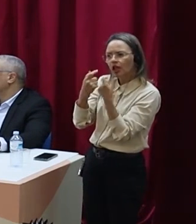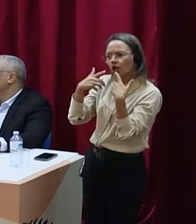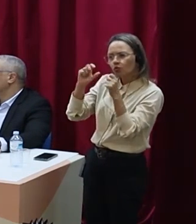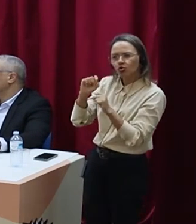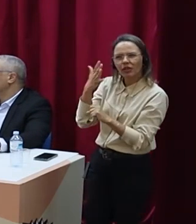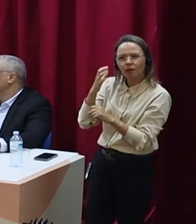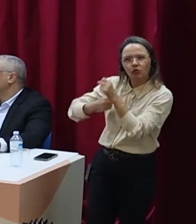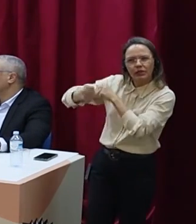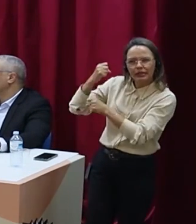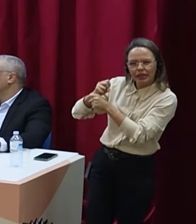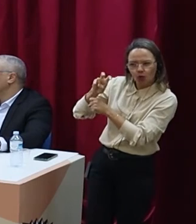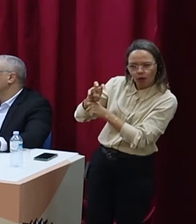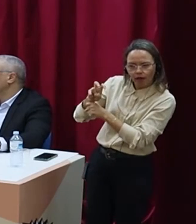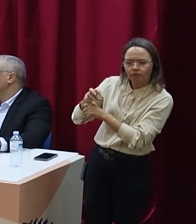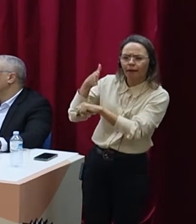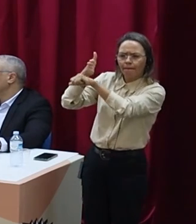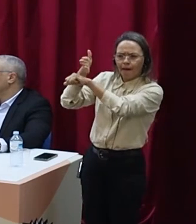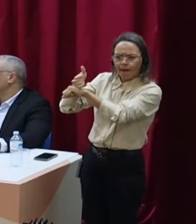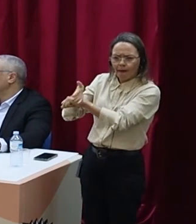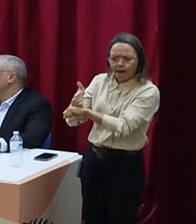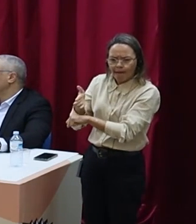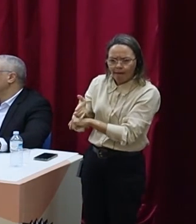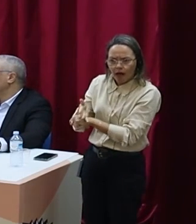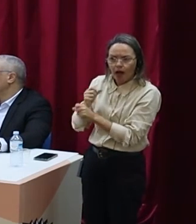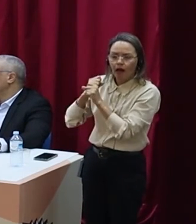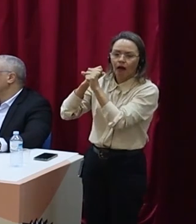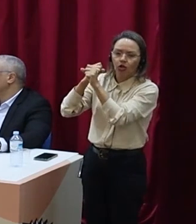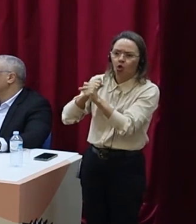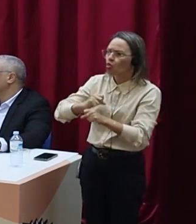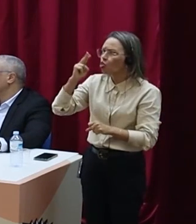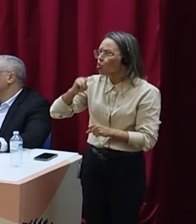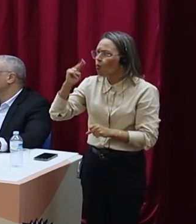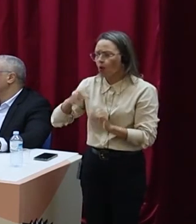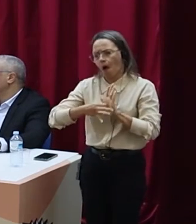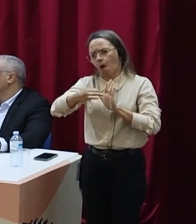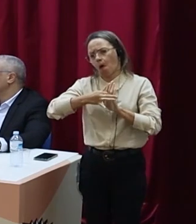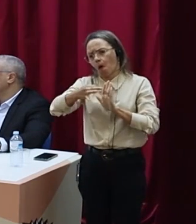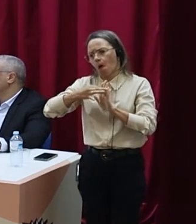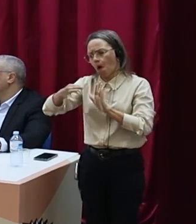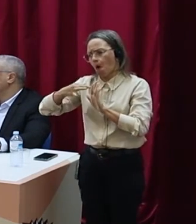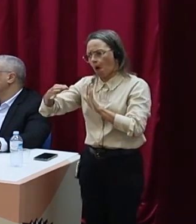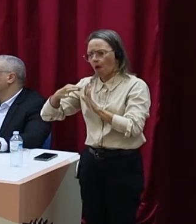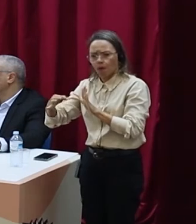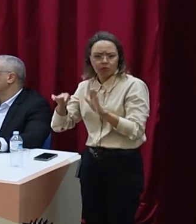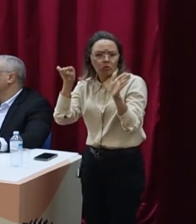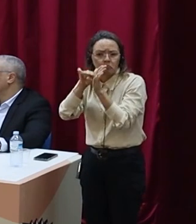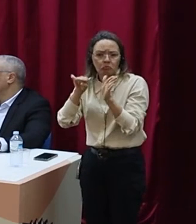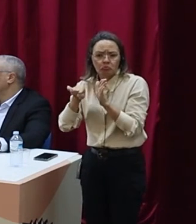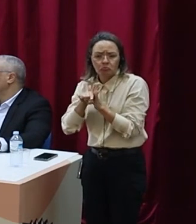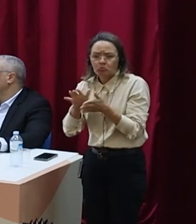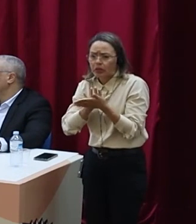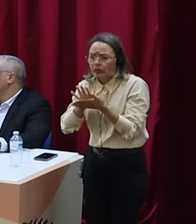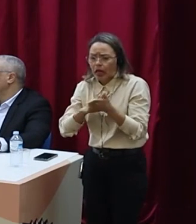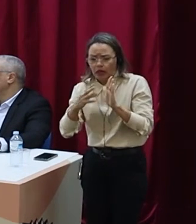como 40 años. Nunca se criticó, nunca se cuestionó el modelo lingüístico de Paraguay, de bilingüismo.